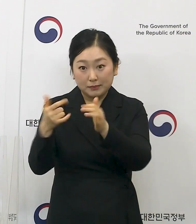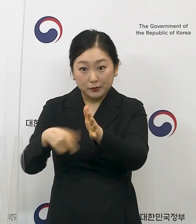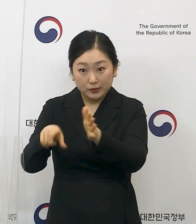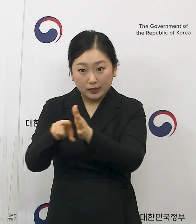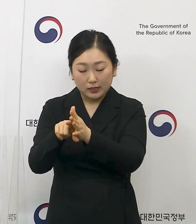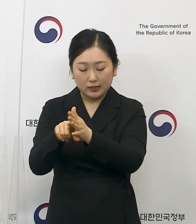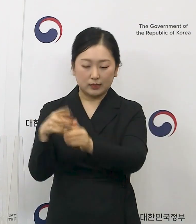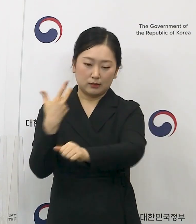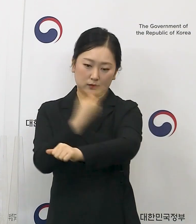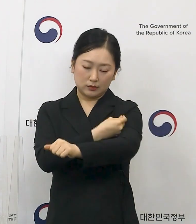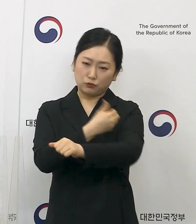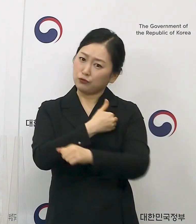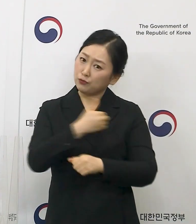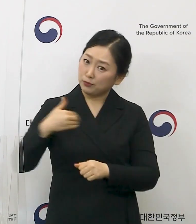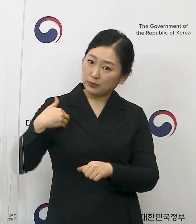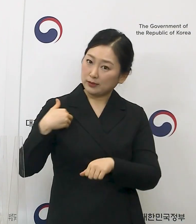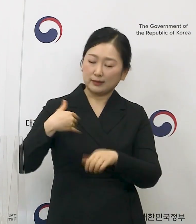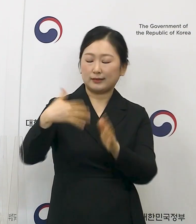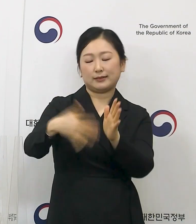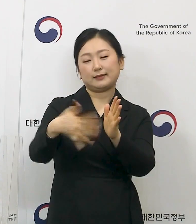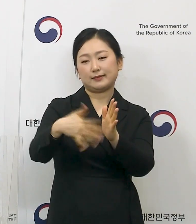접종이 이루어지지는 않았습니다.